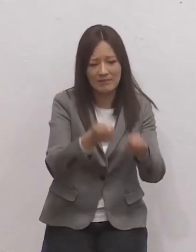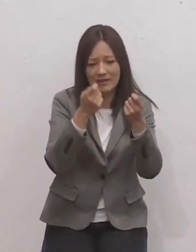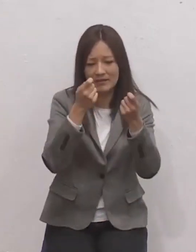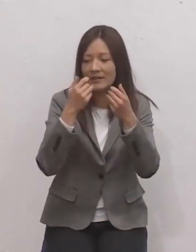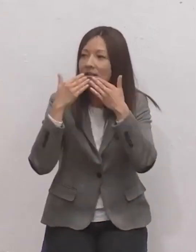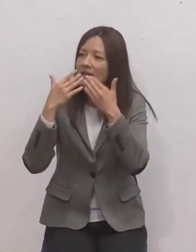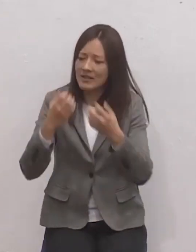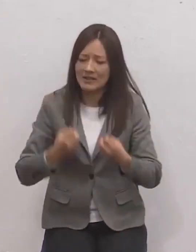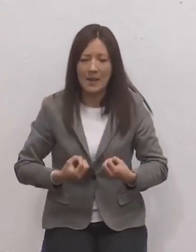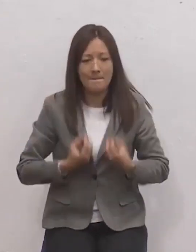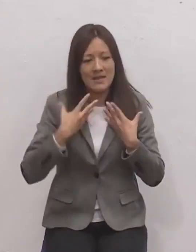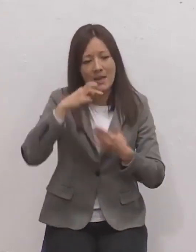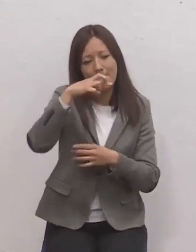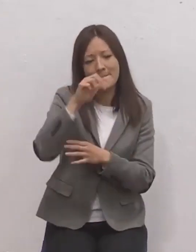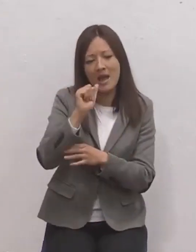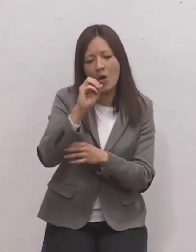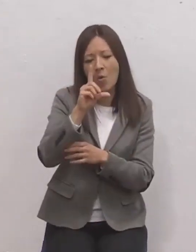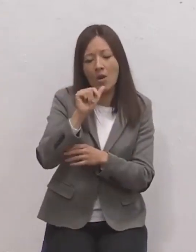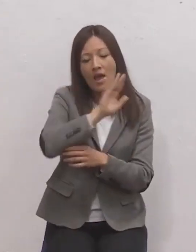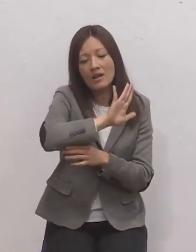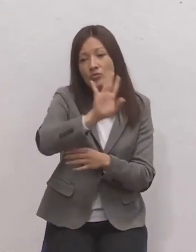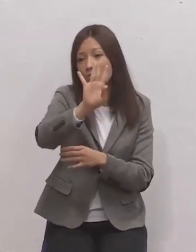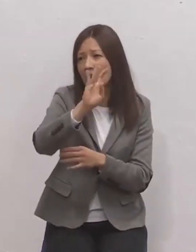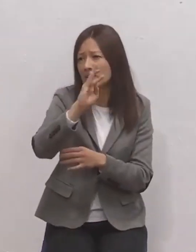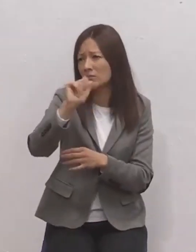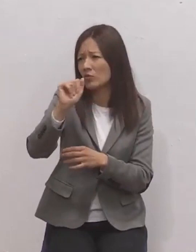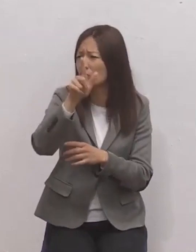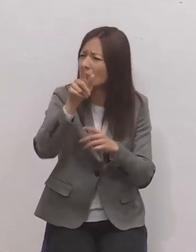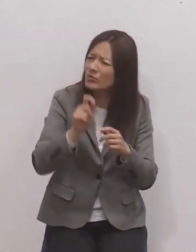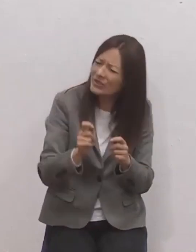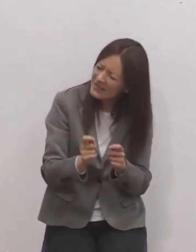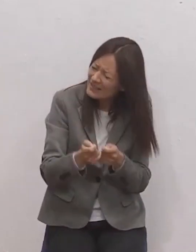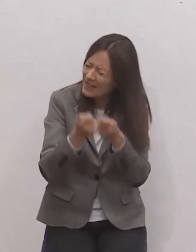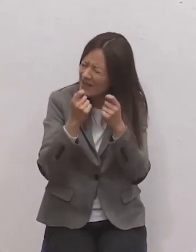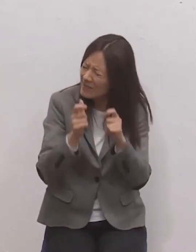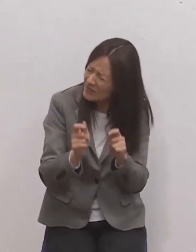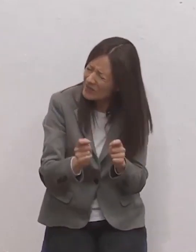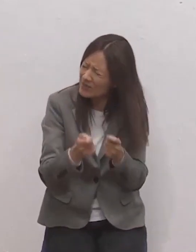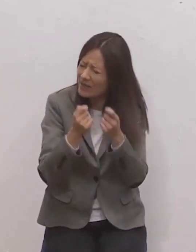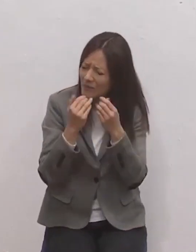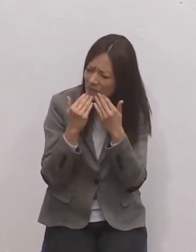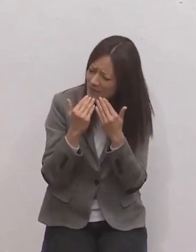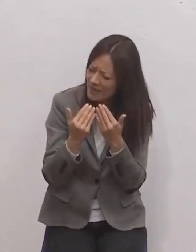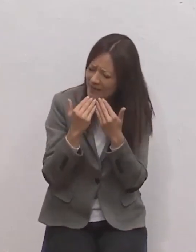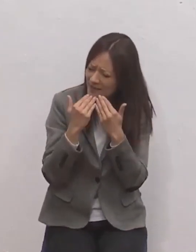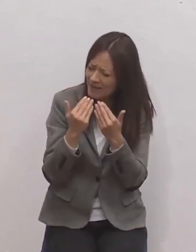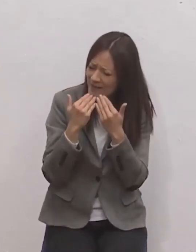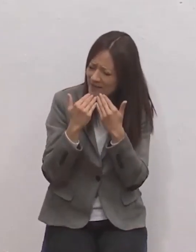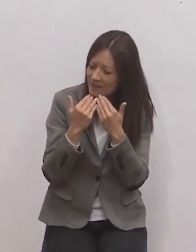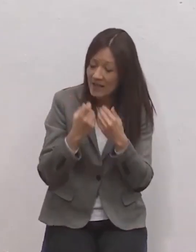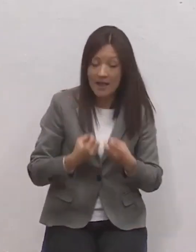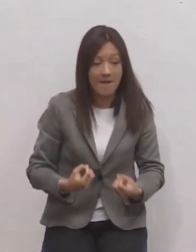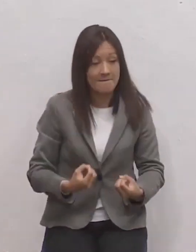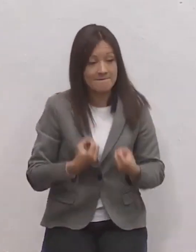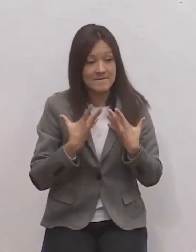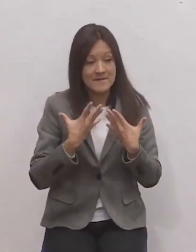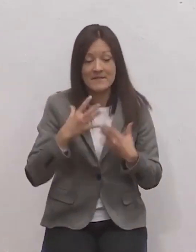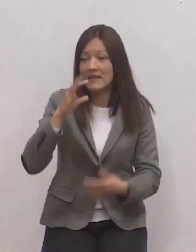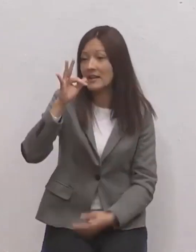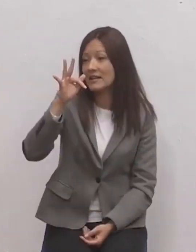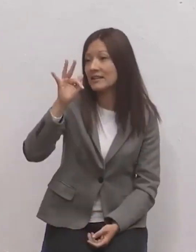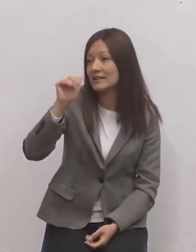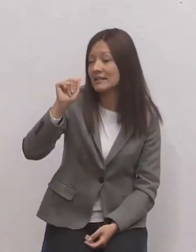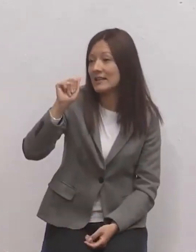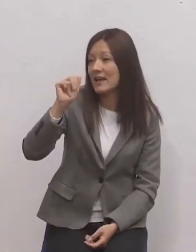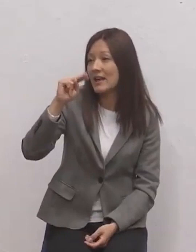por la vida de Paola, Jesús. Tú la rescataste, tú la rescataste. Gracias. Muchas gracias por la vida de Tania, Señor.